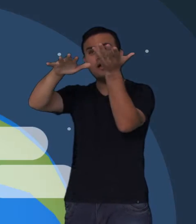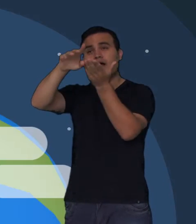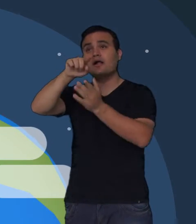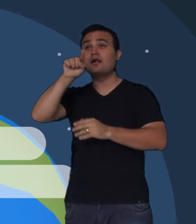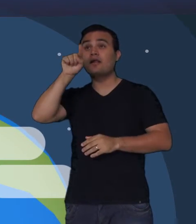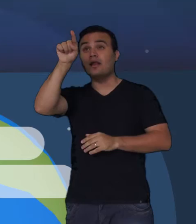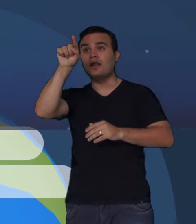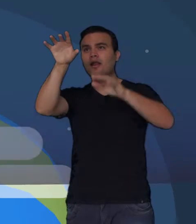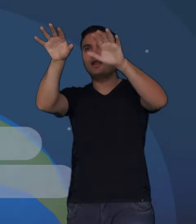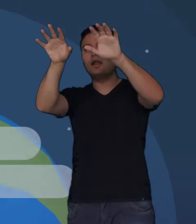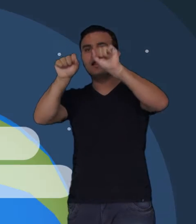raios cósmicos.